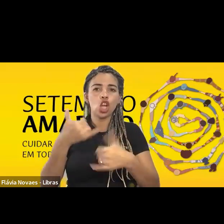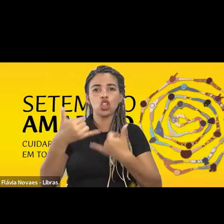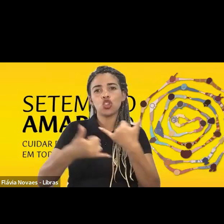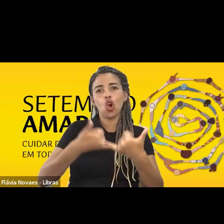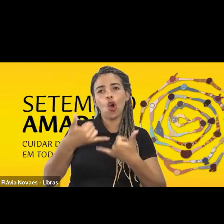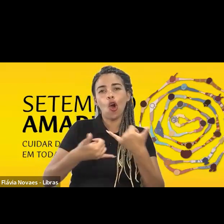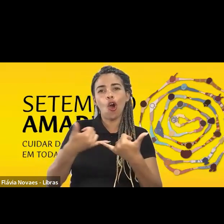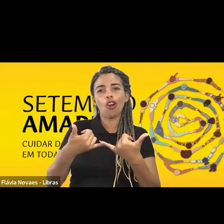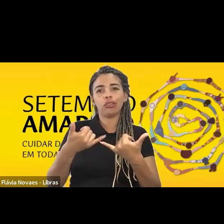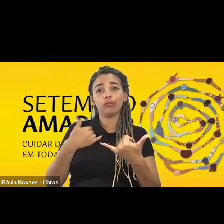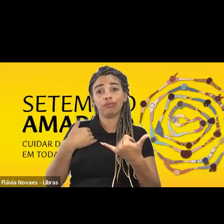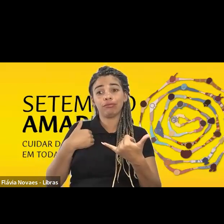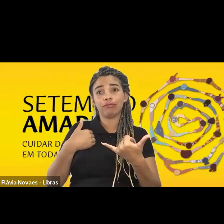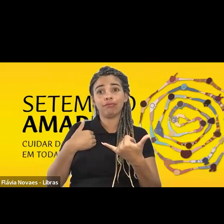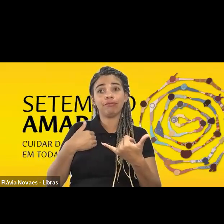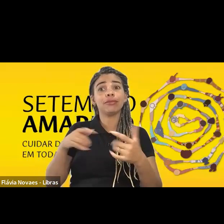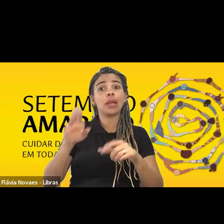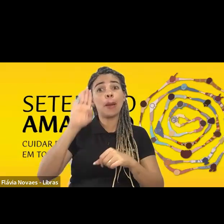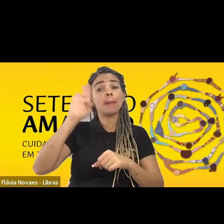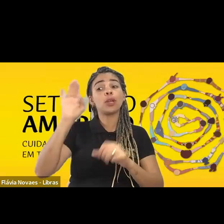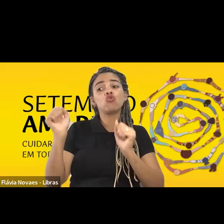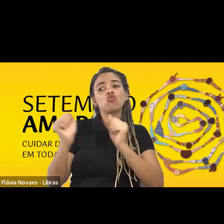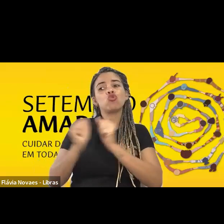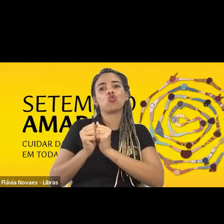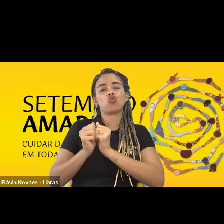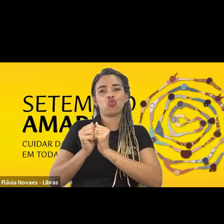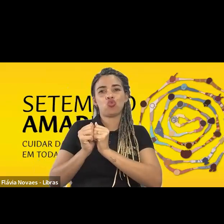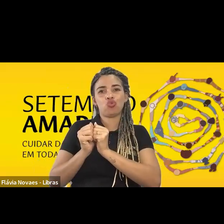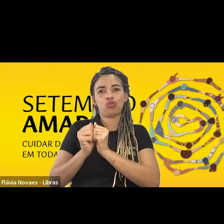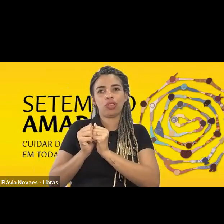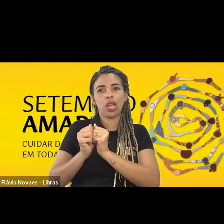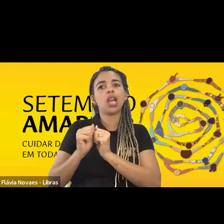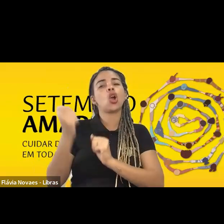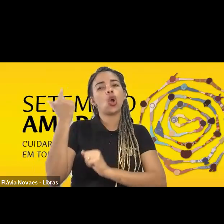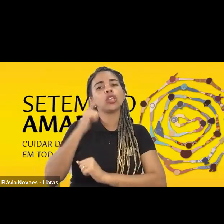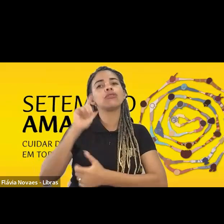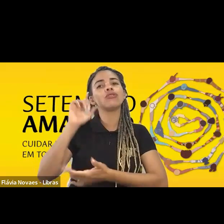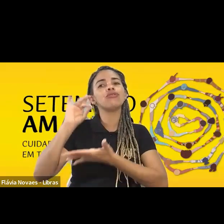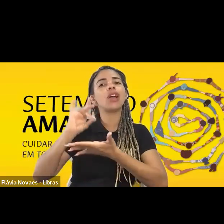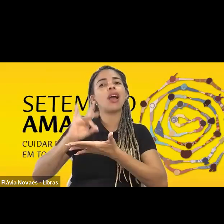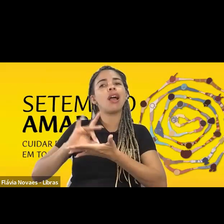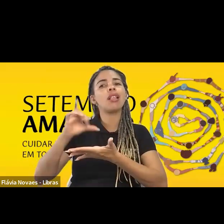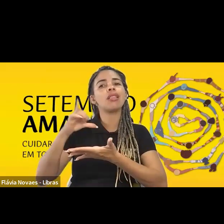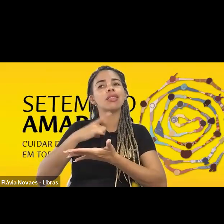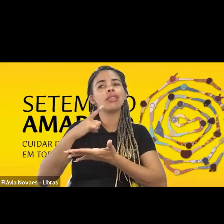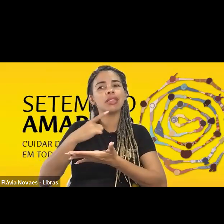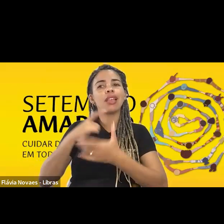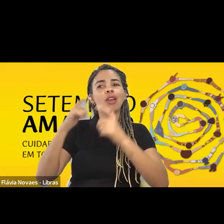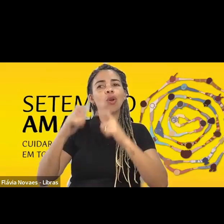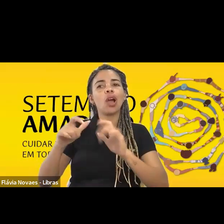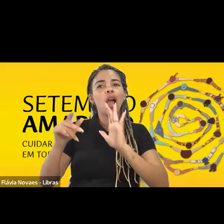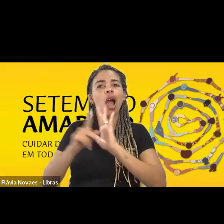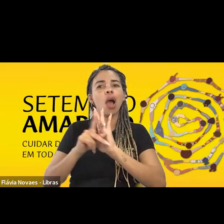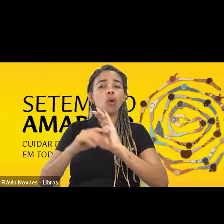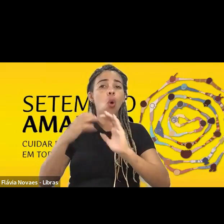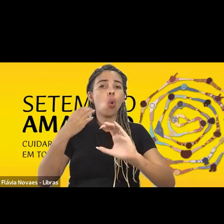eletrônicos que eles gostam, preferencialmente junto com eles. Né, para que aí a gente consiga de fato ter esse canal, né, comunicacional